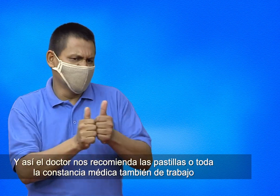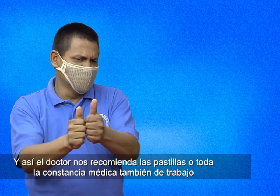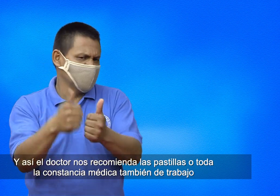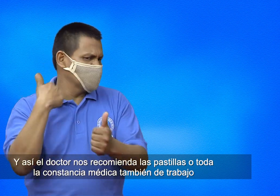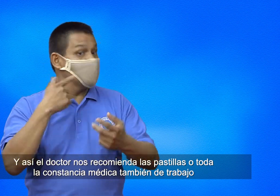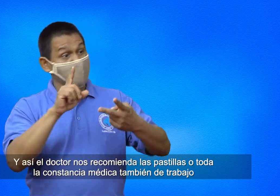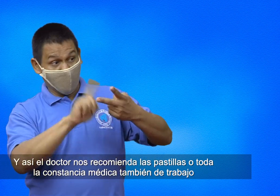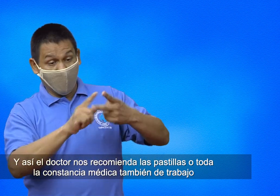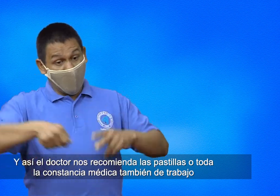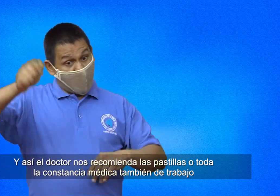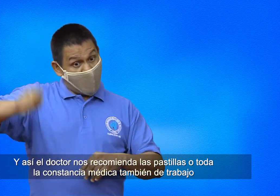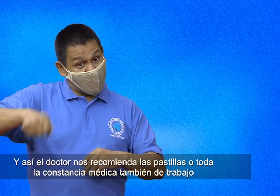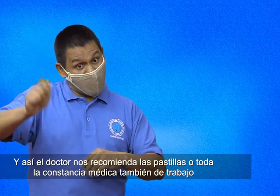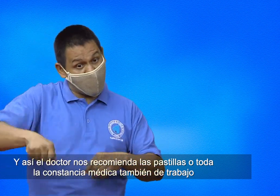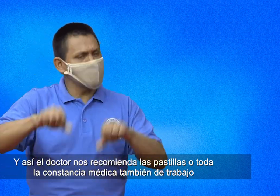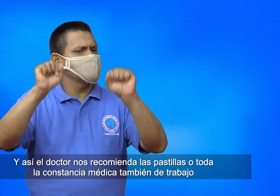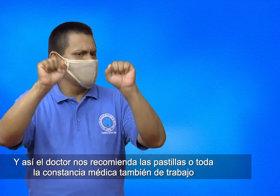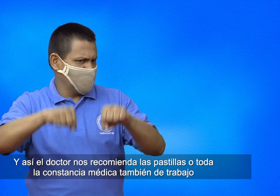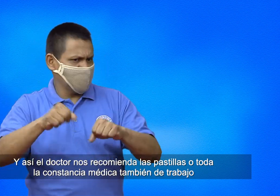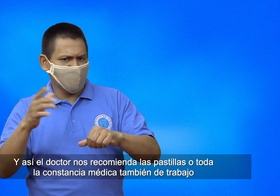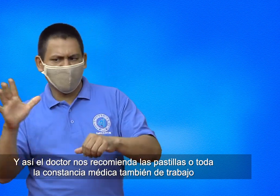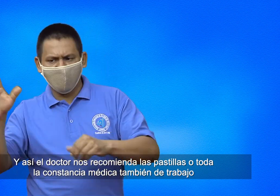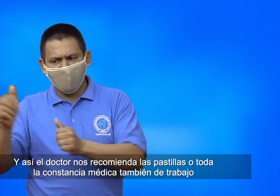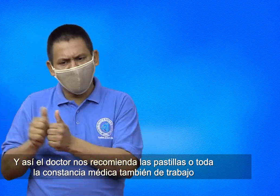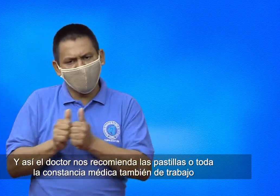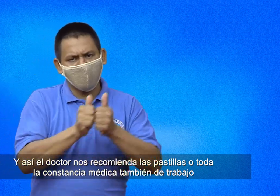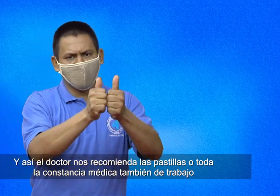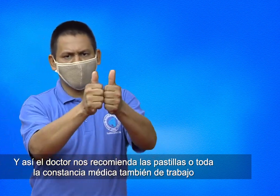todos la constancia médica también de trabajo